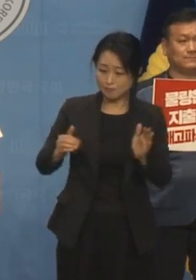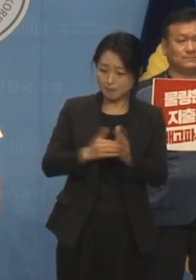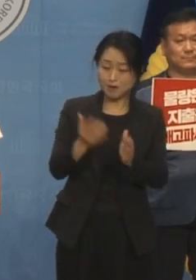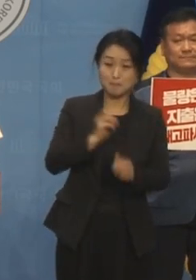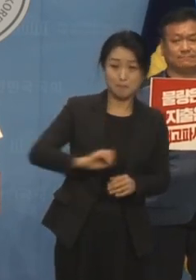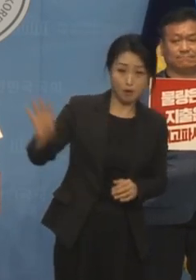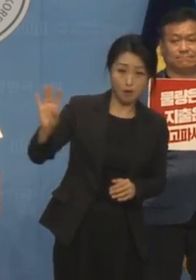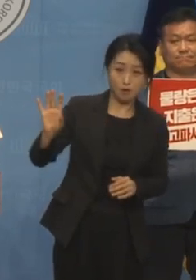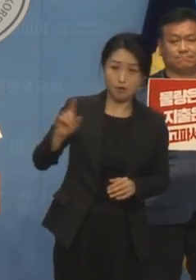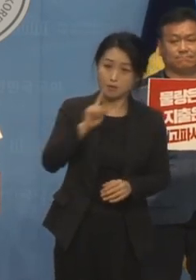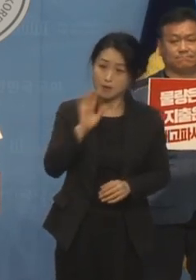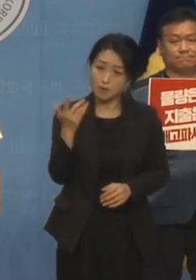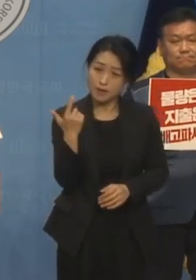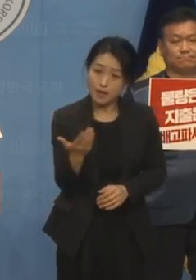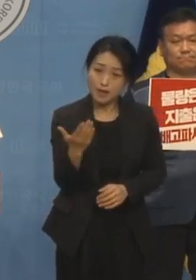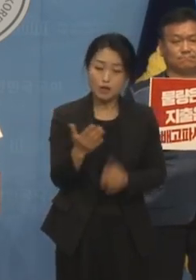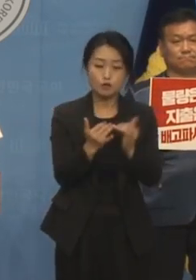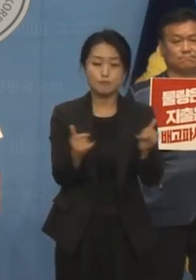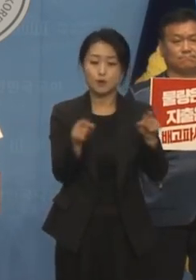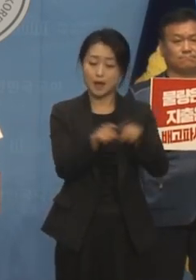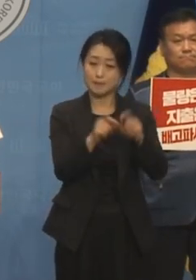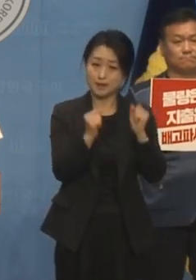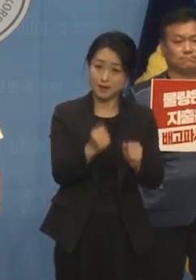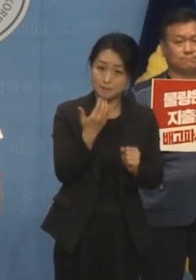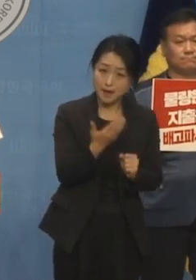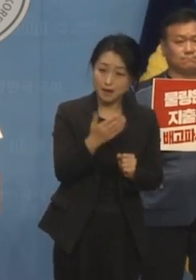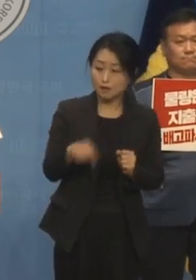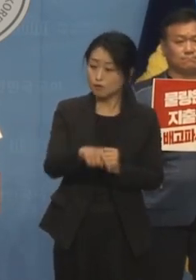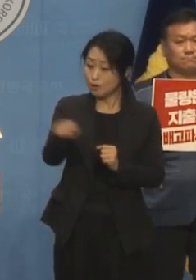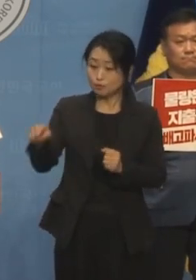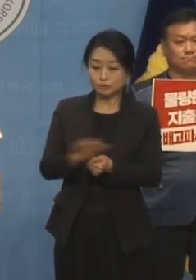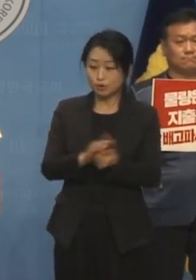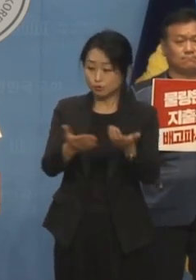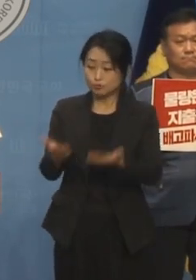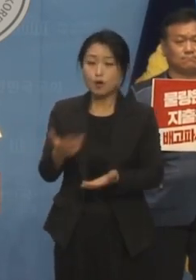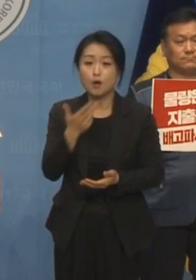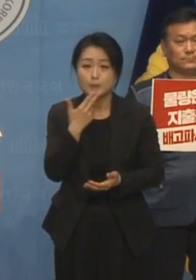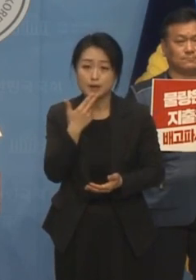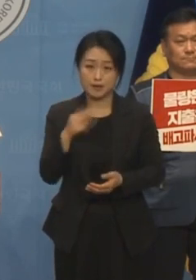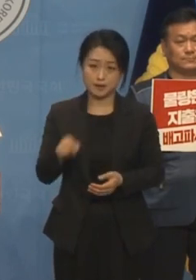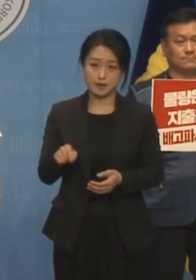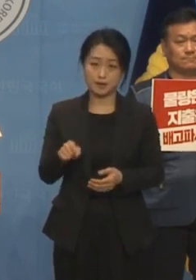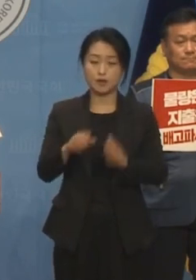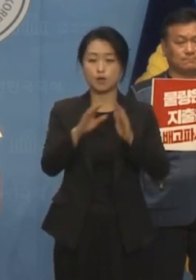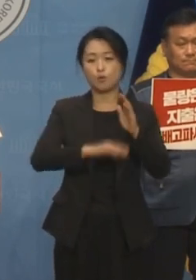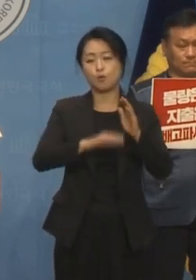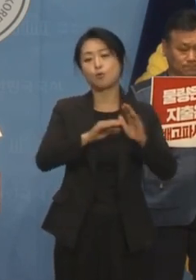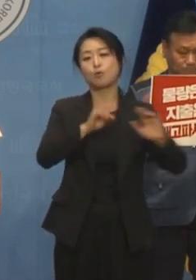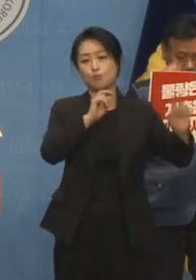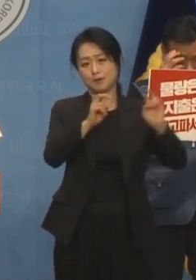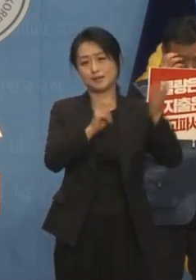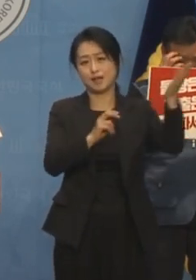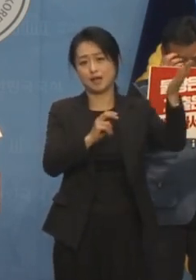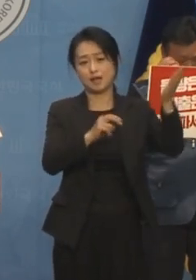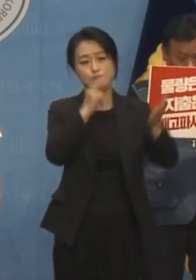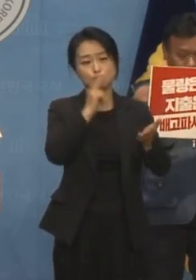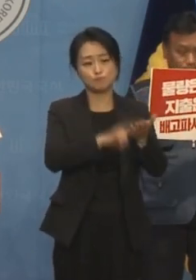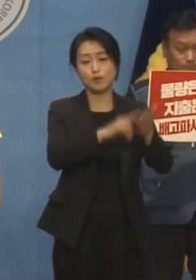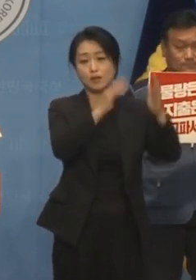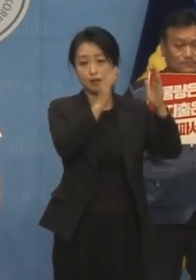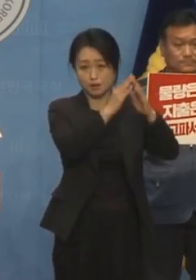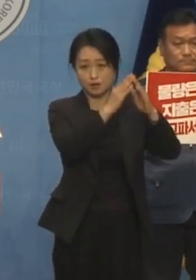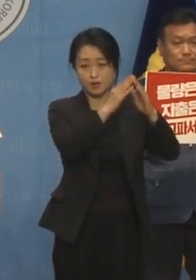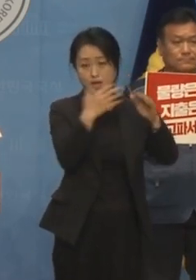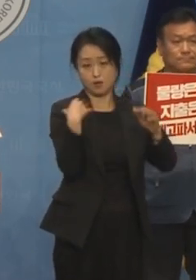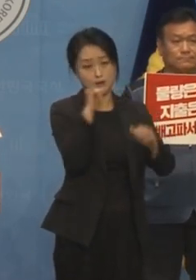새롭게 거듭나겠다고 말하면서 종사자 처우 따위는 관심도 없는 것이 공공기관인 우정사업본부의